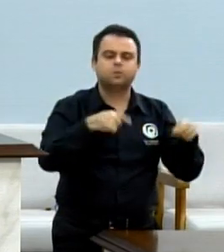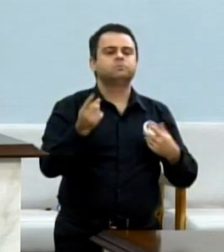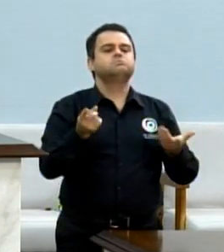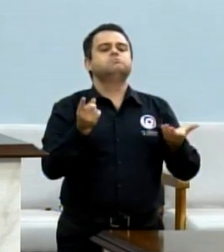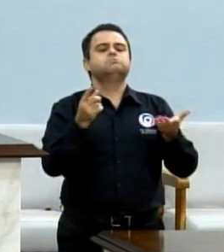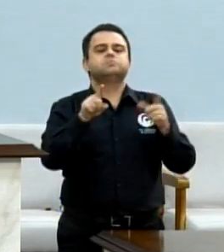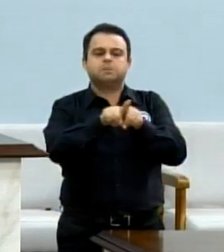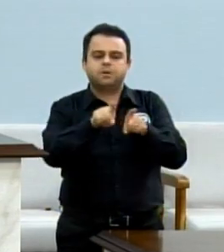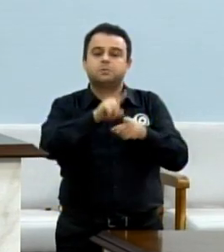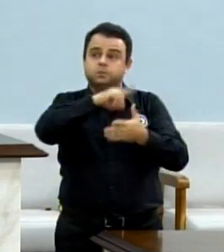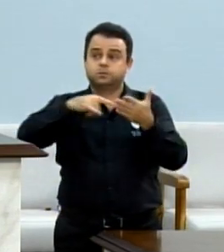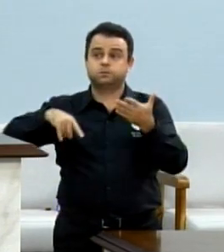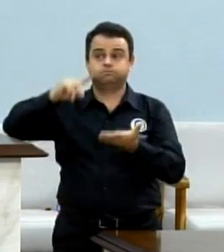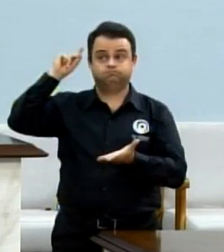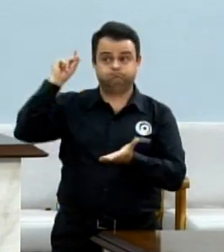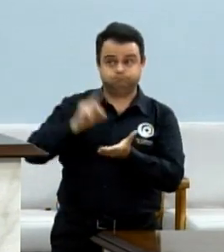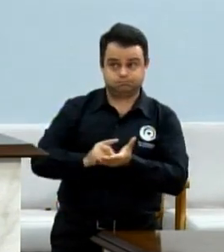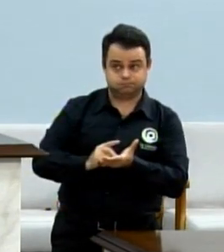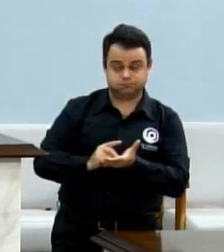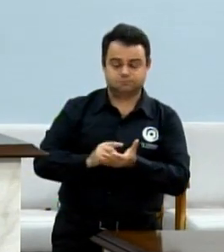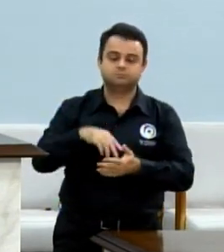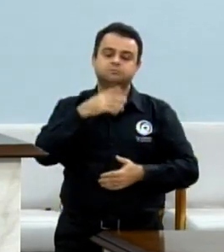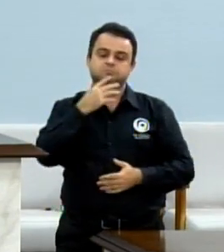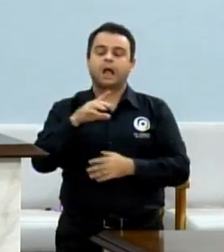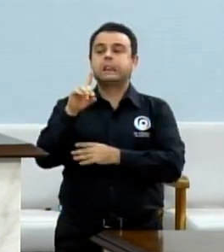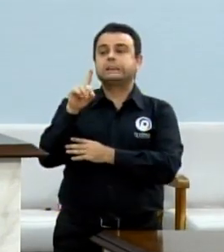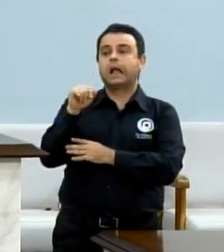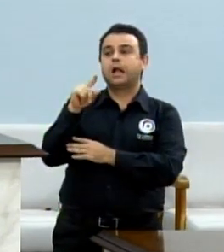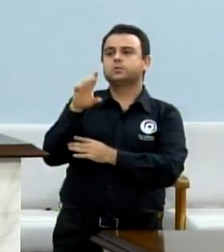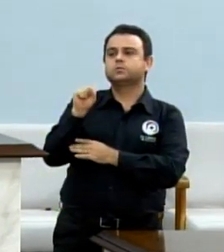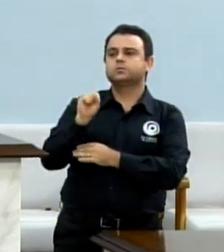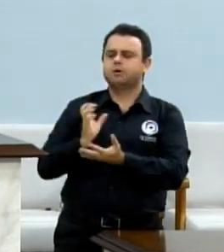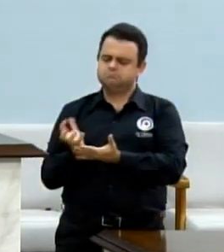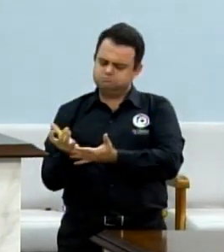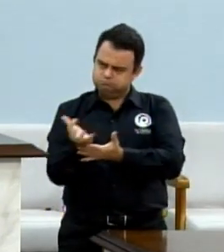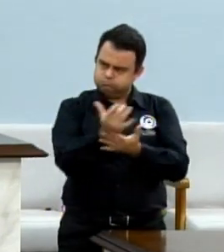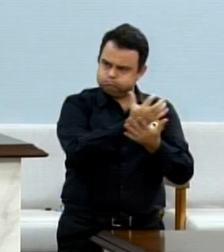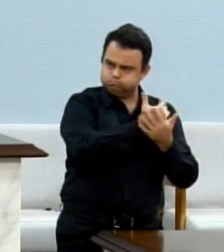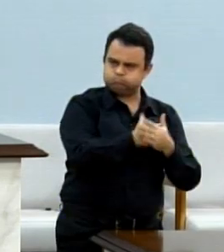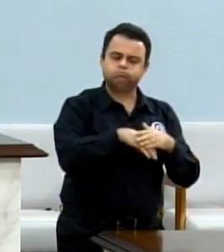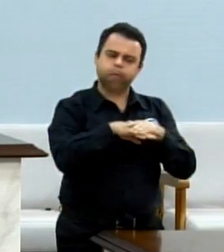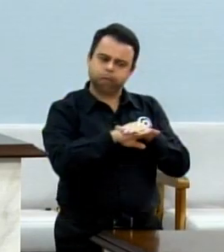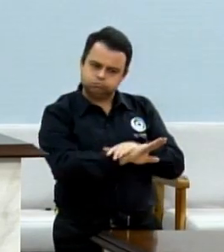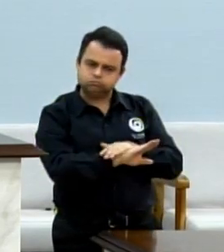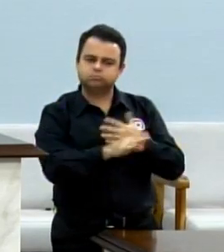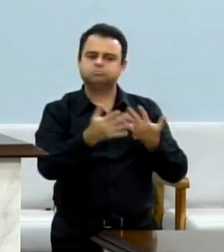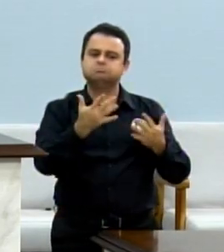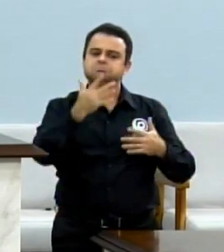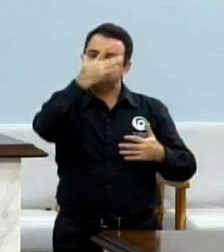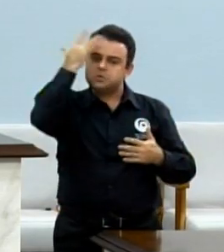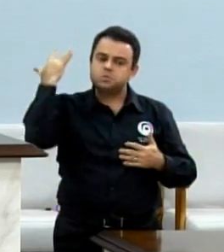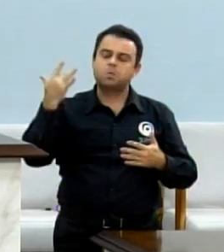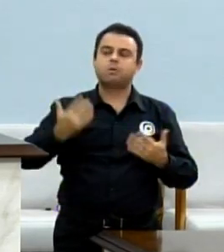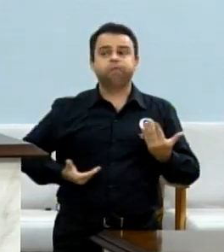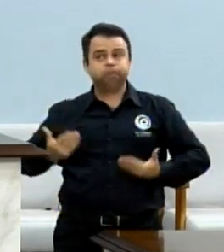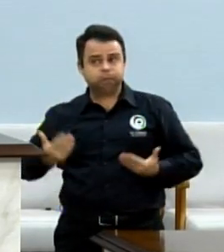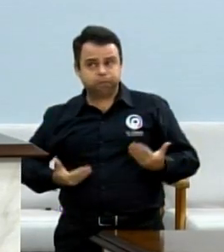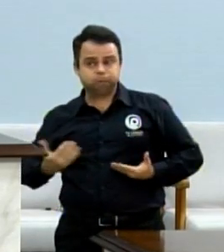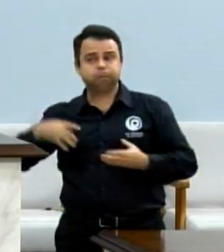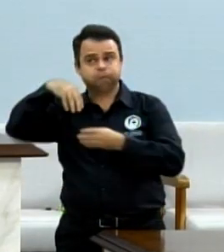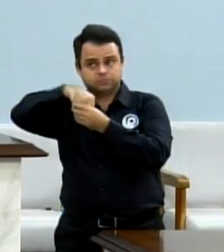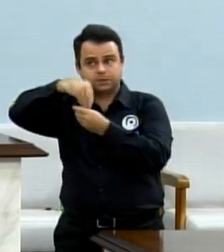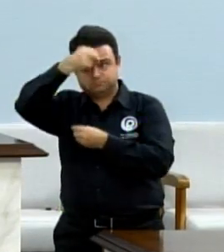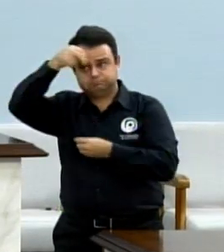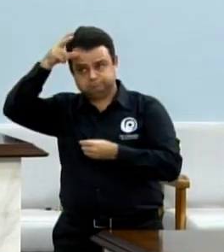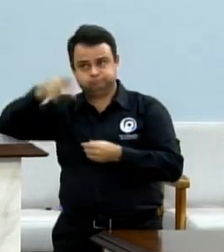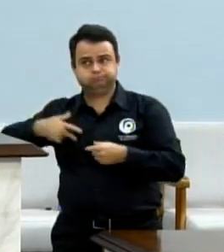pela lei, que são o inventário de dados. Você pode captar esses dados, seja dos colaboradores dessa prefeitura, seja trazendo